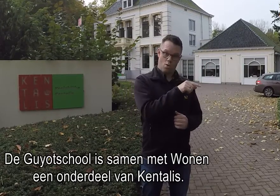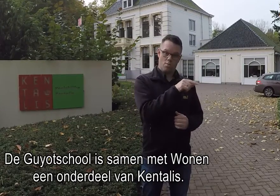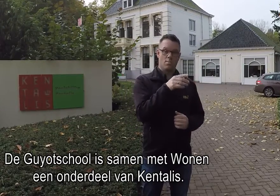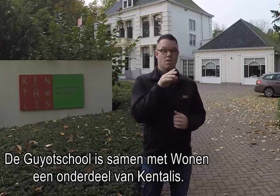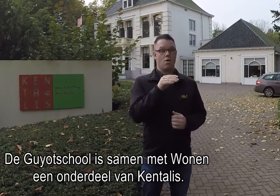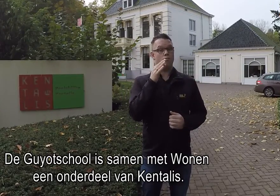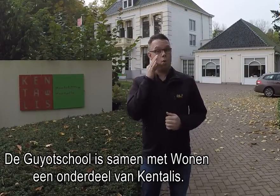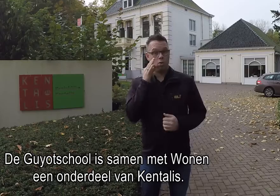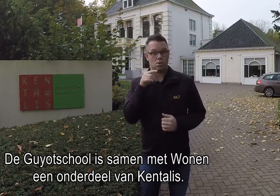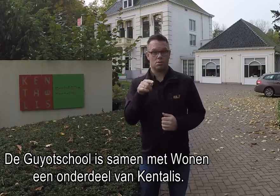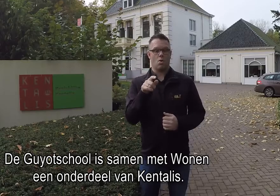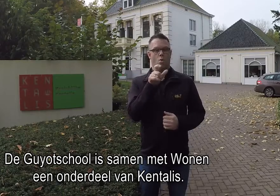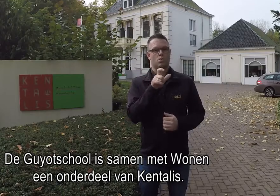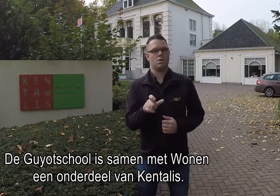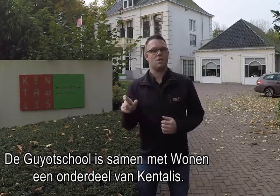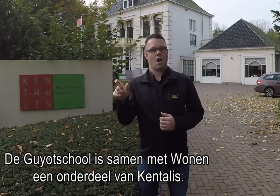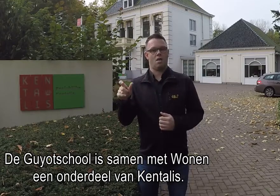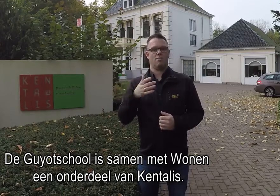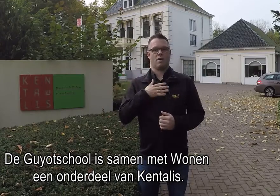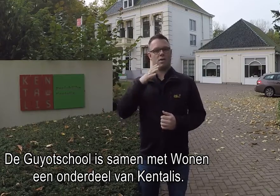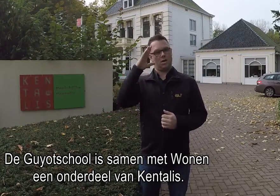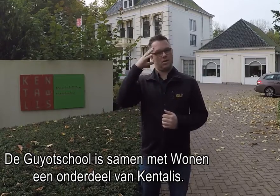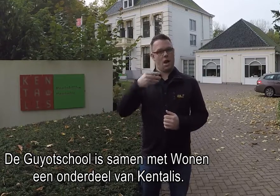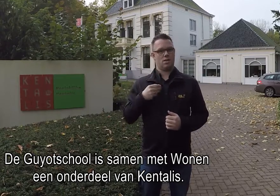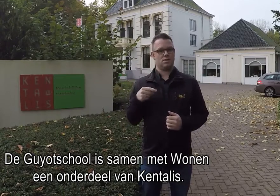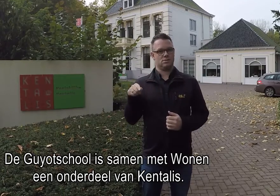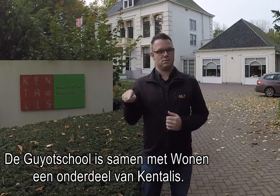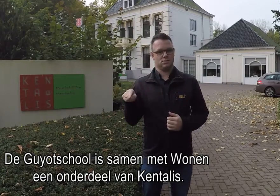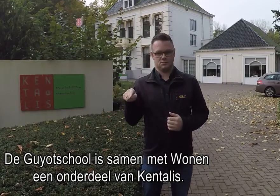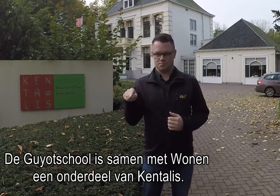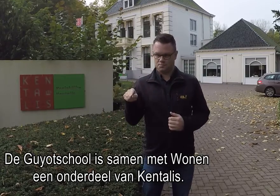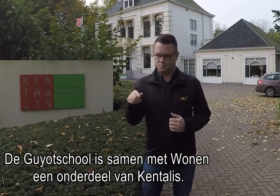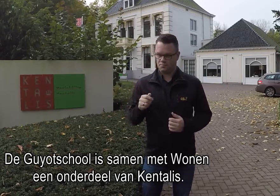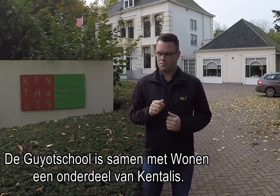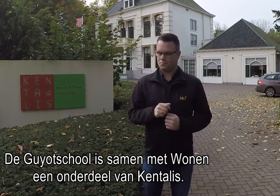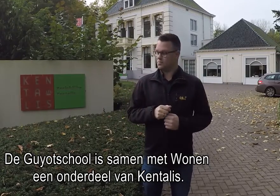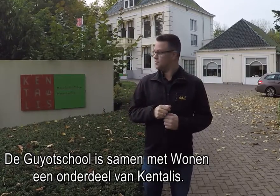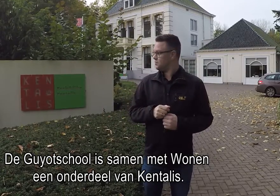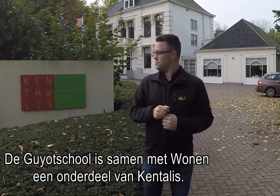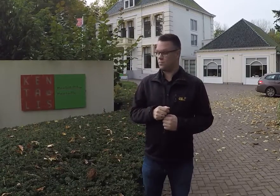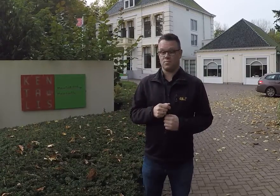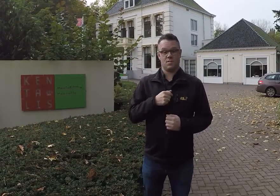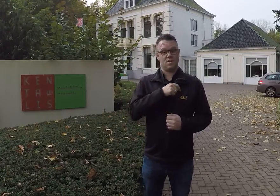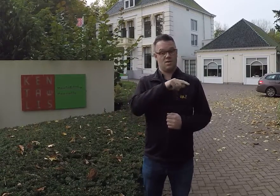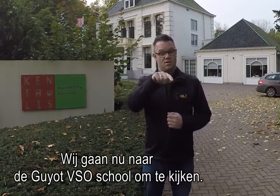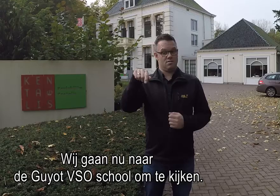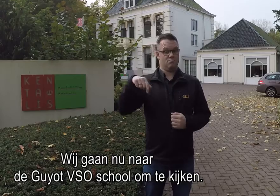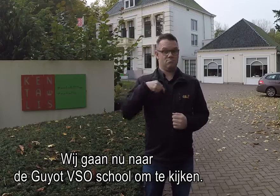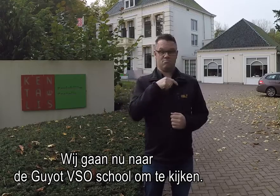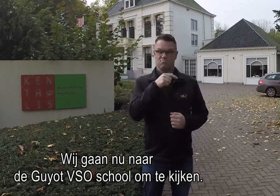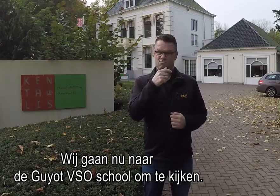En de GUJO-school is samen met wonen een onderdeel van Kentalis. Wij gaan nu naar